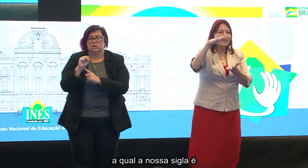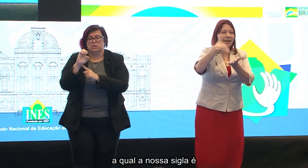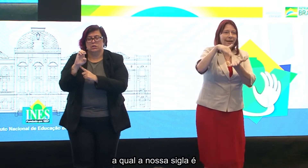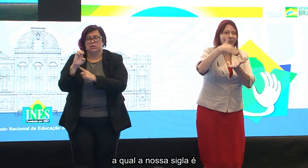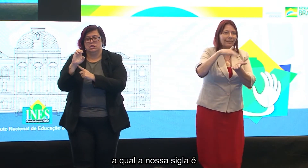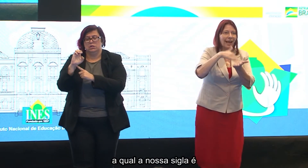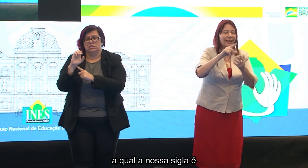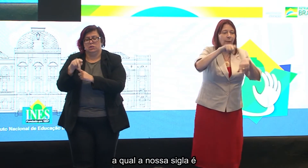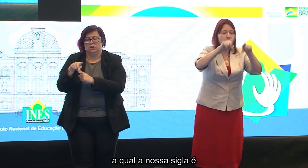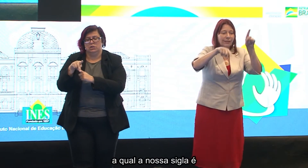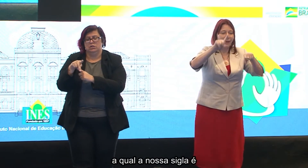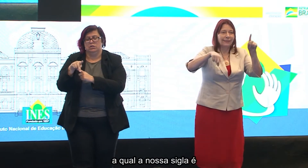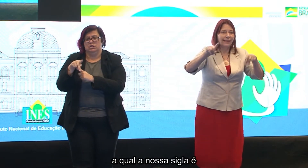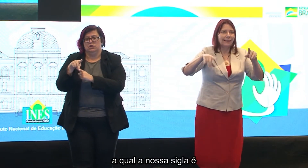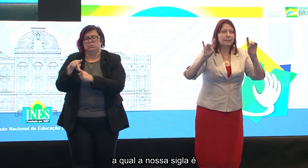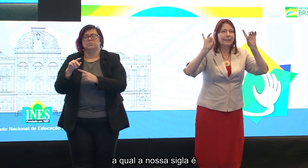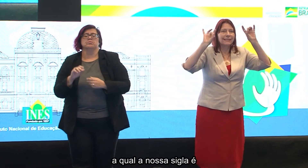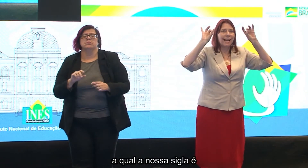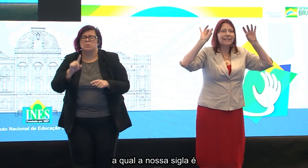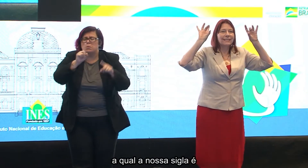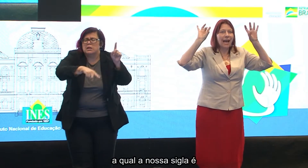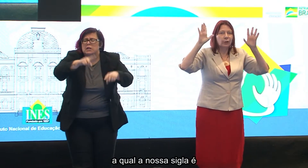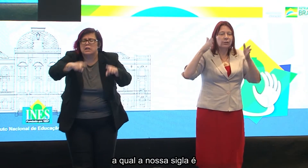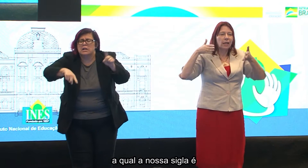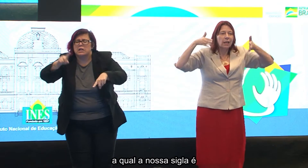a qual a nossa sigla da secretaria é